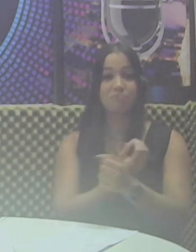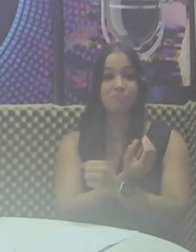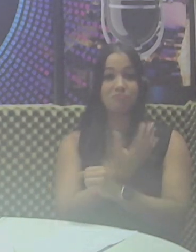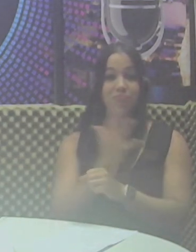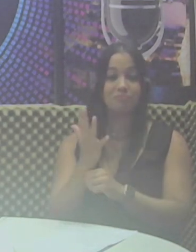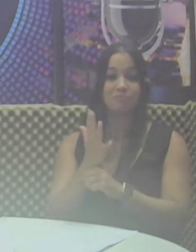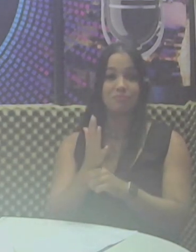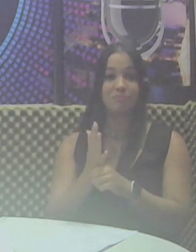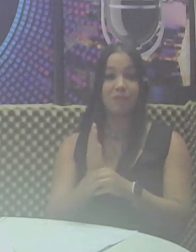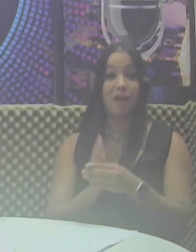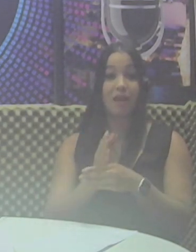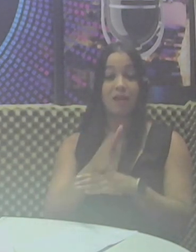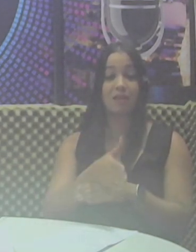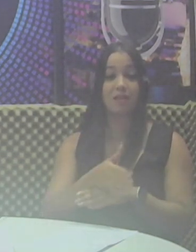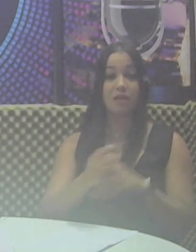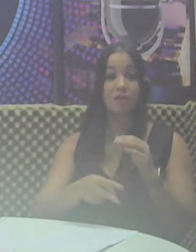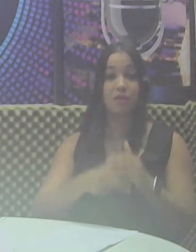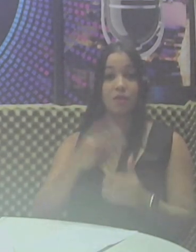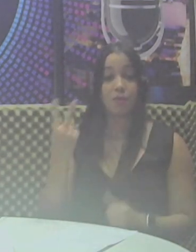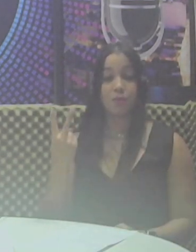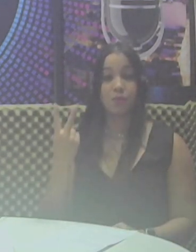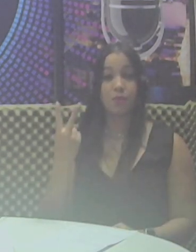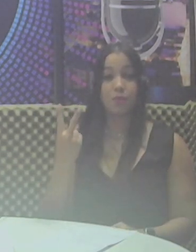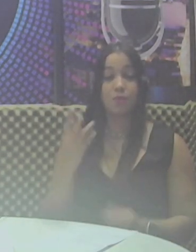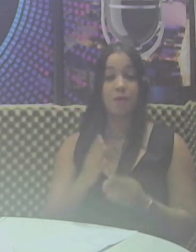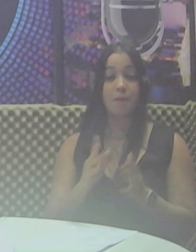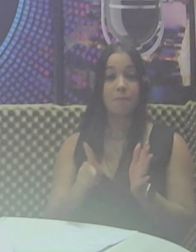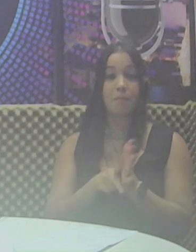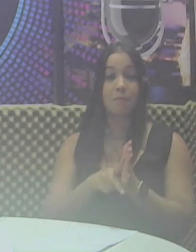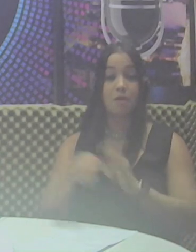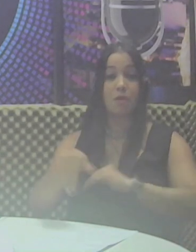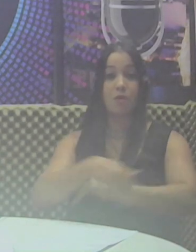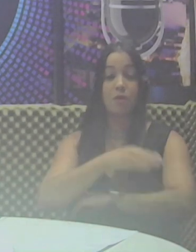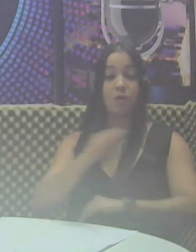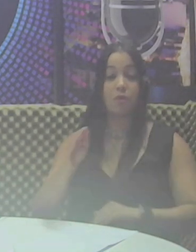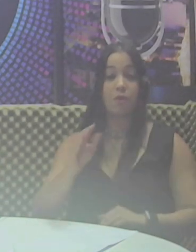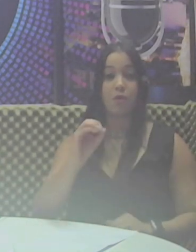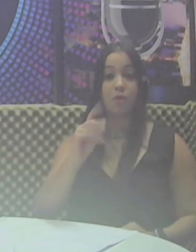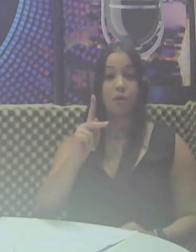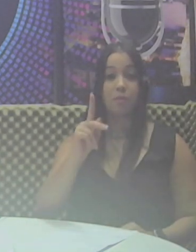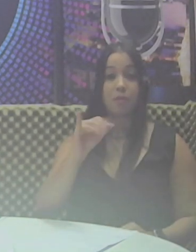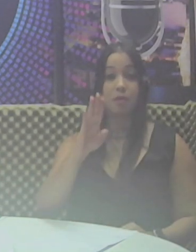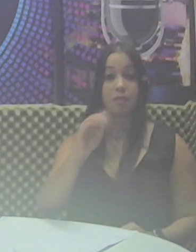Portaria 2, com acesso pela Alameda das Copaíbas.